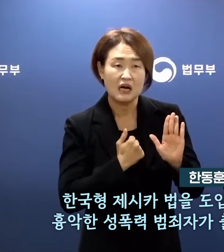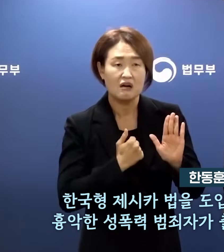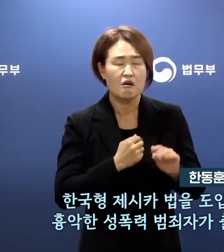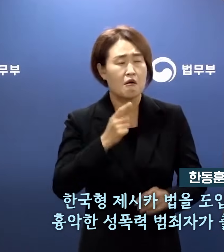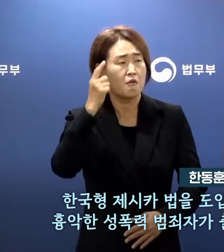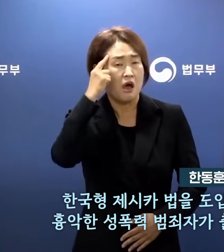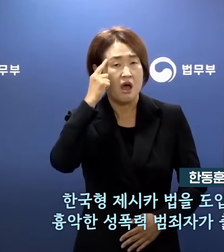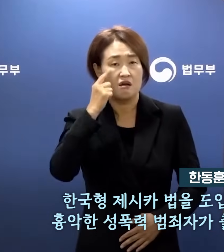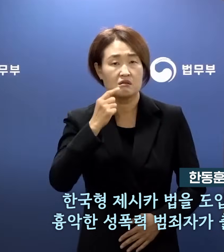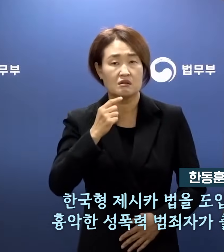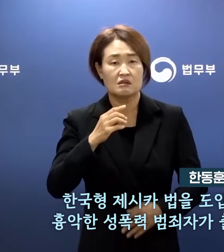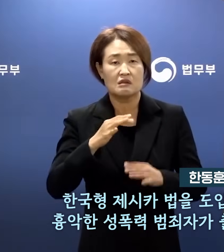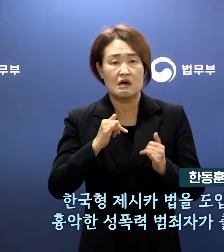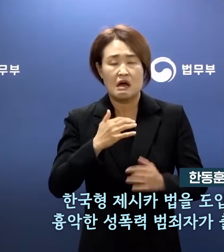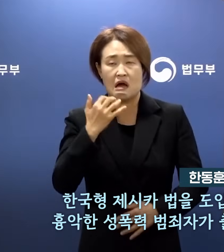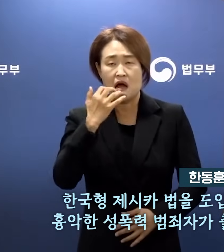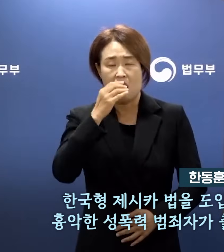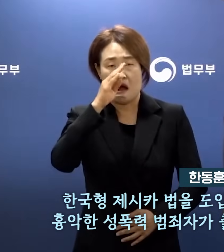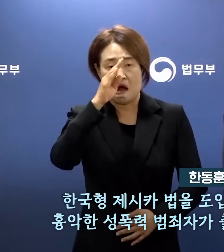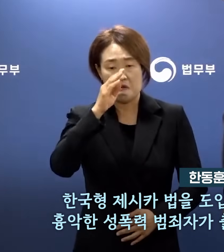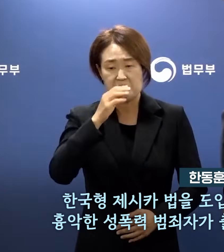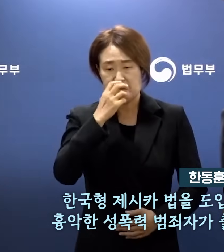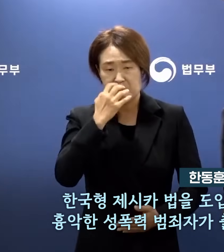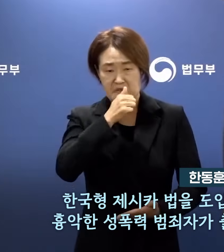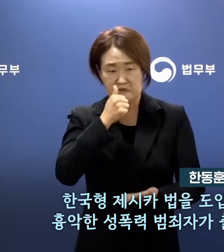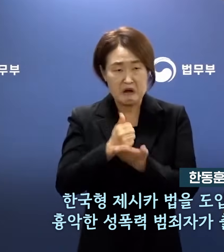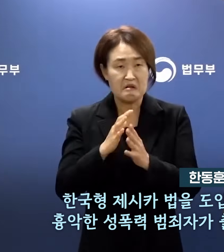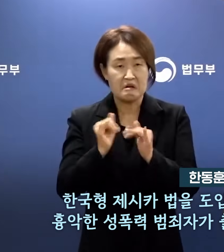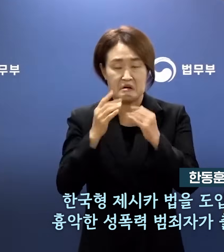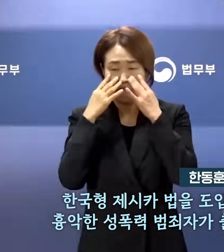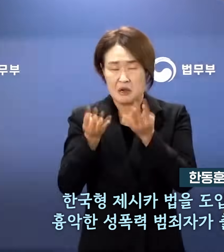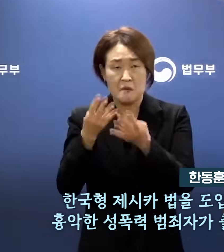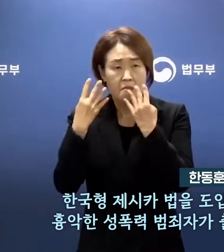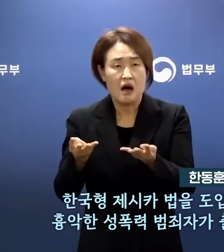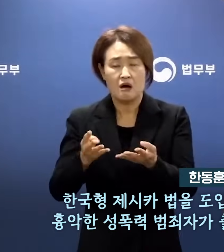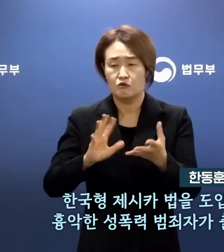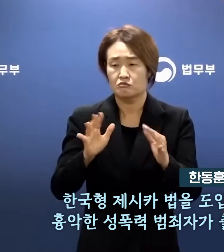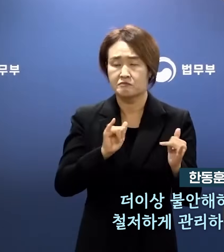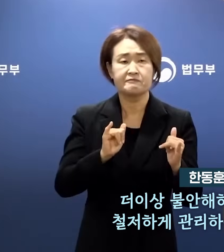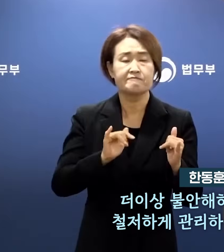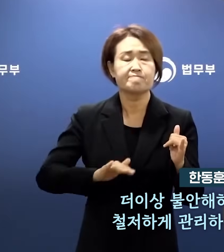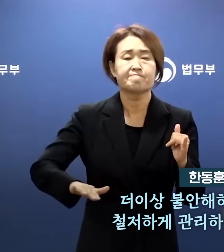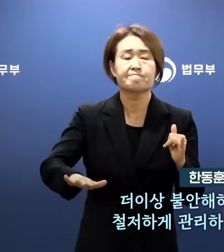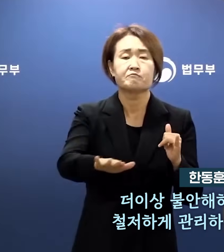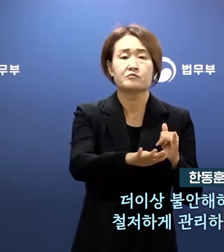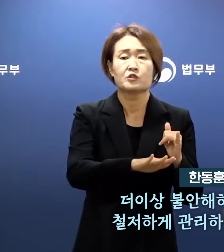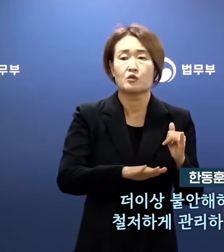흉악한 성폭력 범죄자가 출소할 때마다 국민 여러분께서